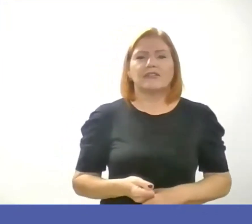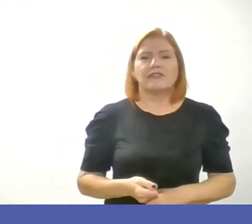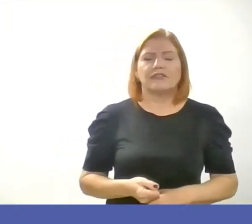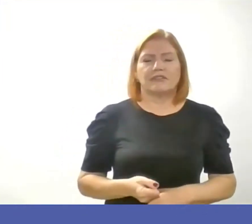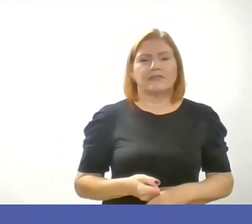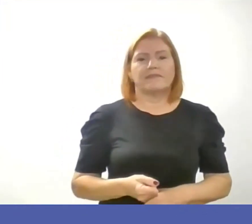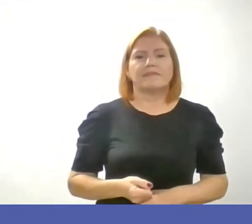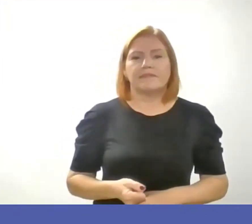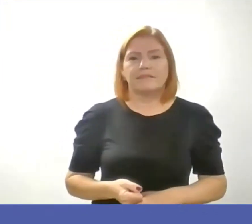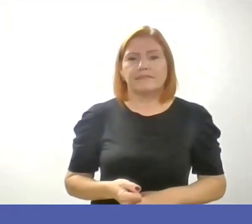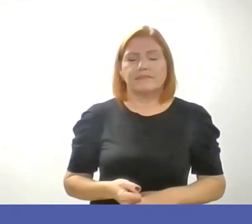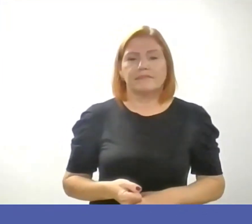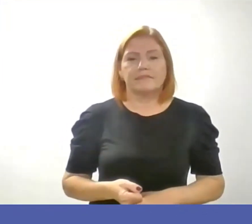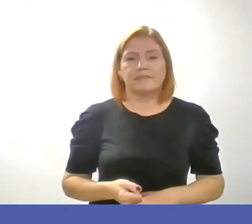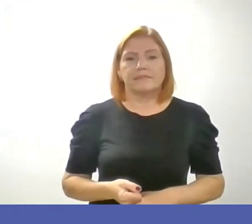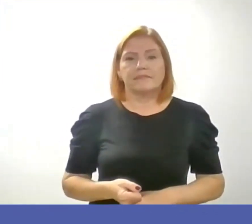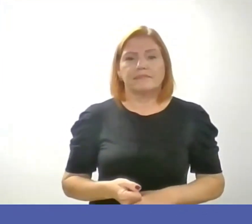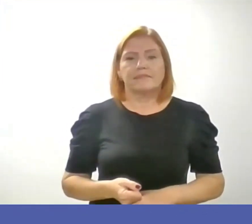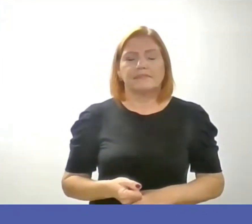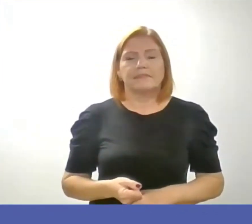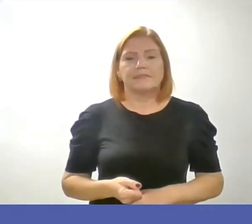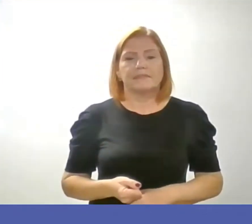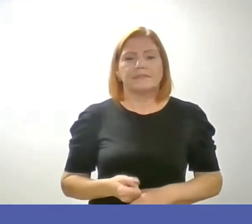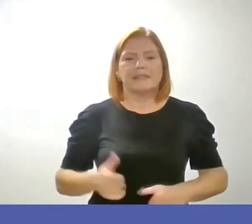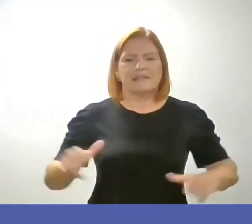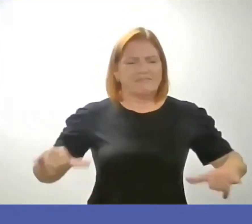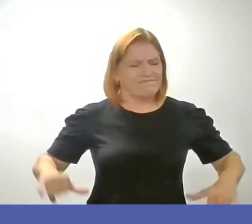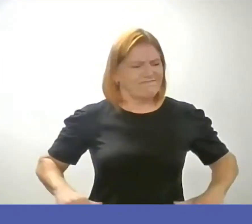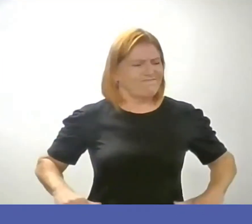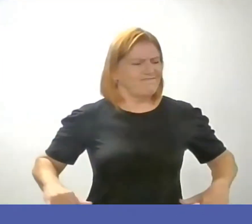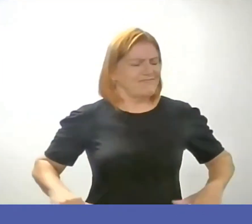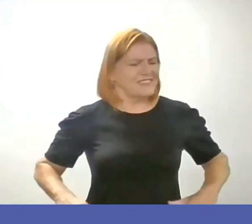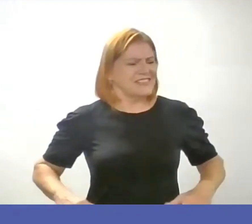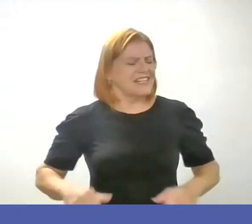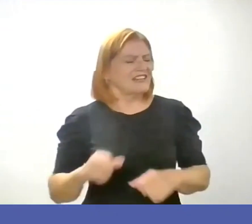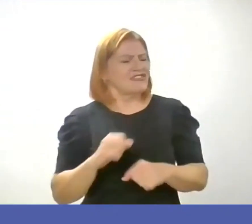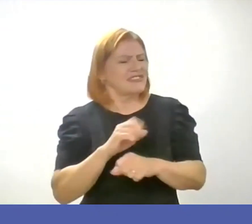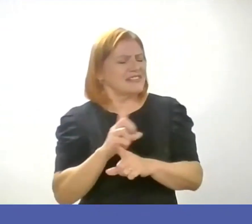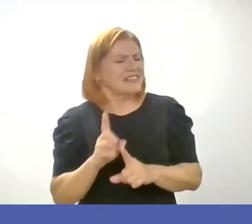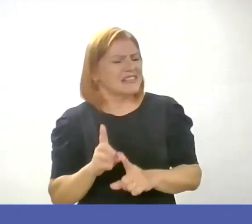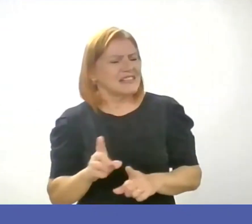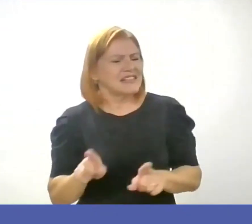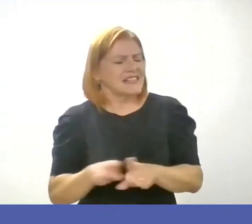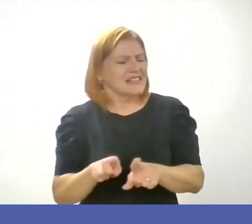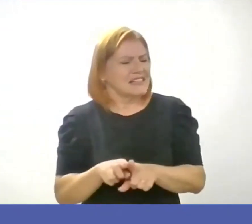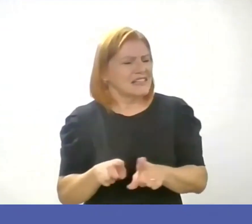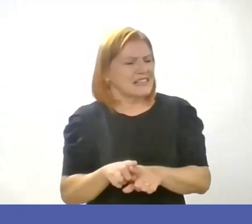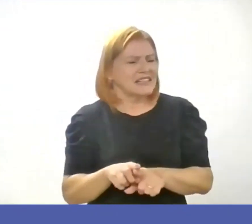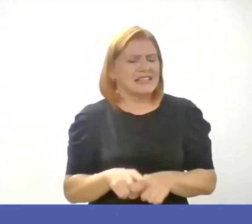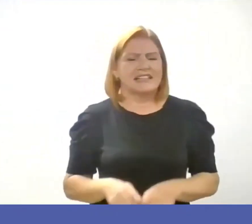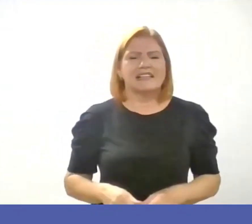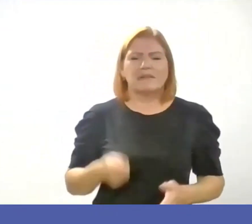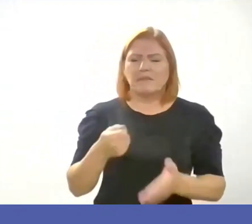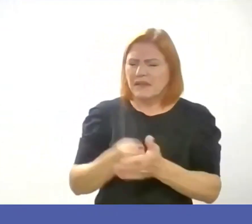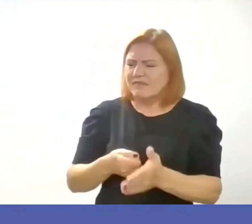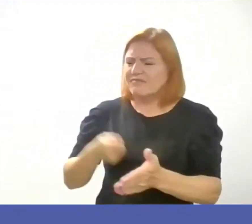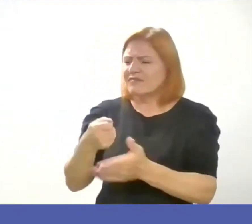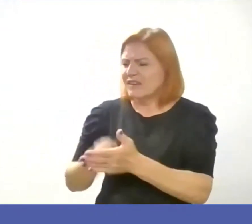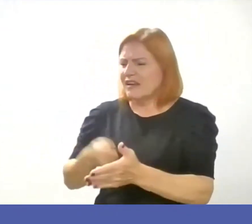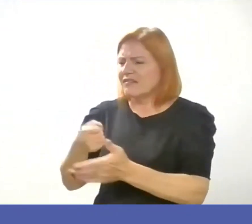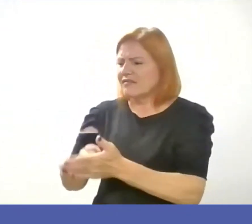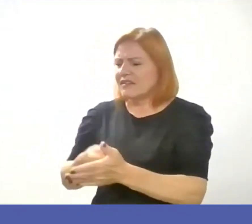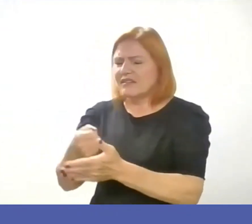para todos. E também muitos que nos precederam, já falei isso, que aos poucos